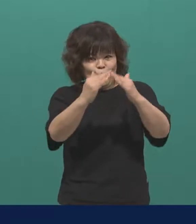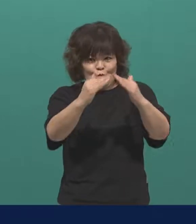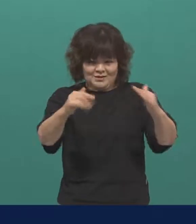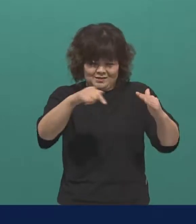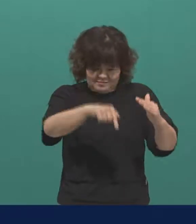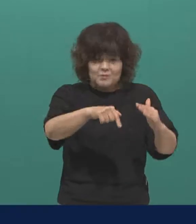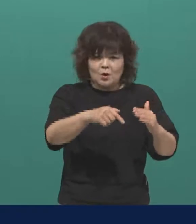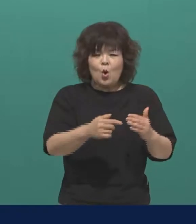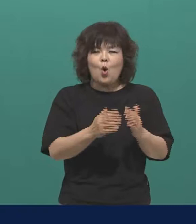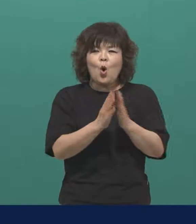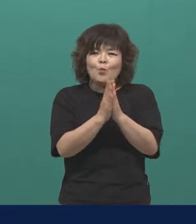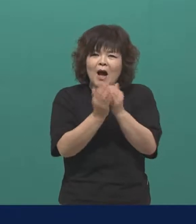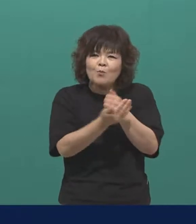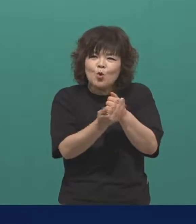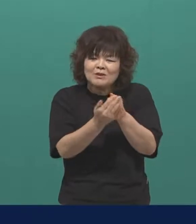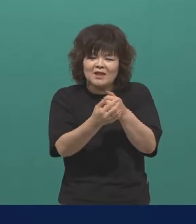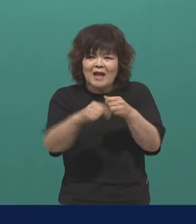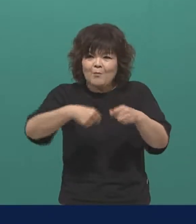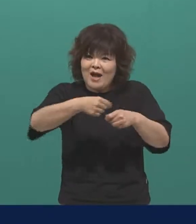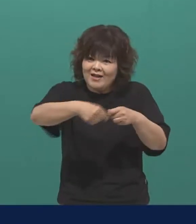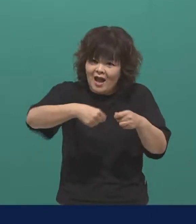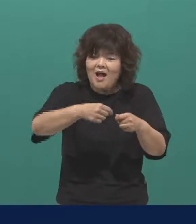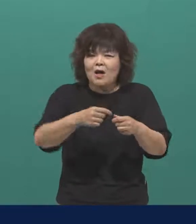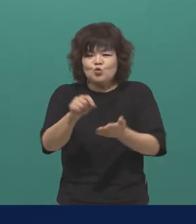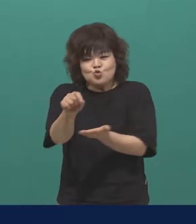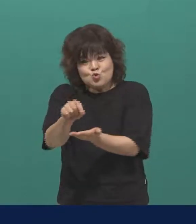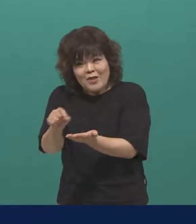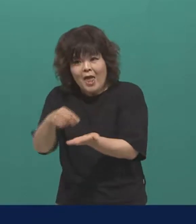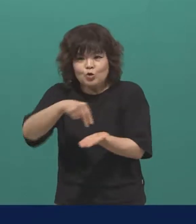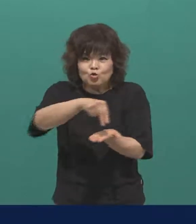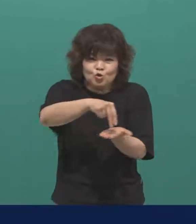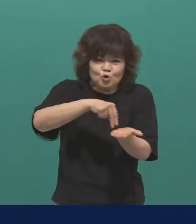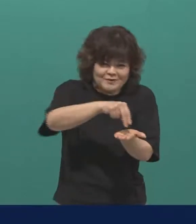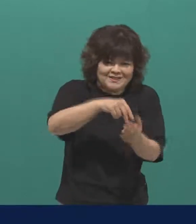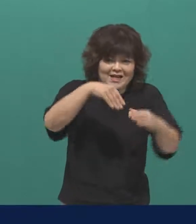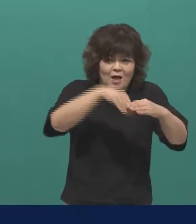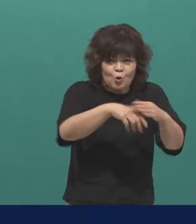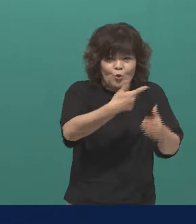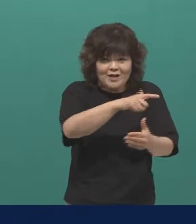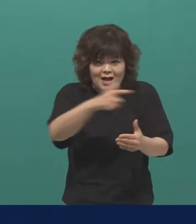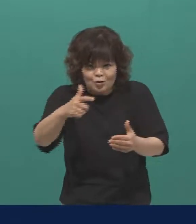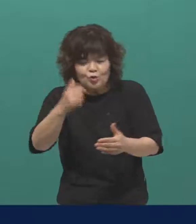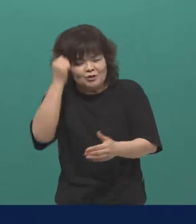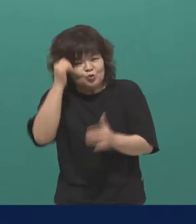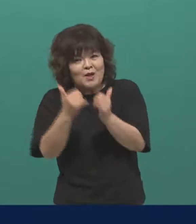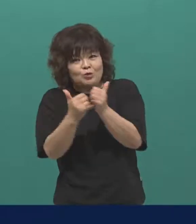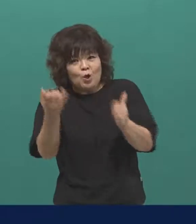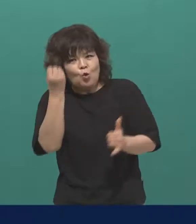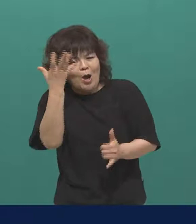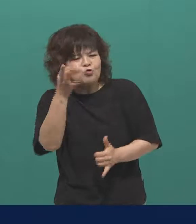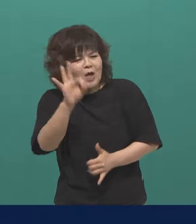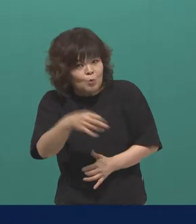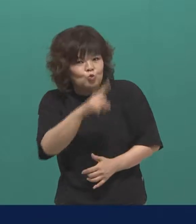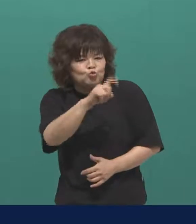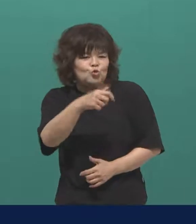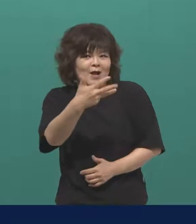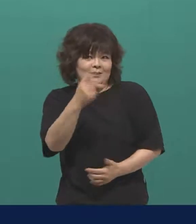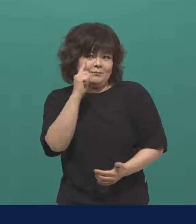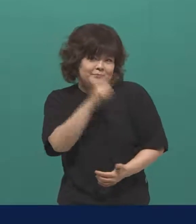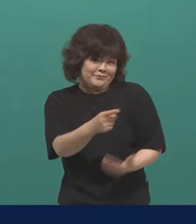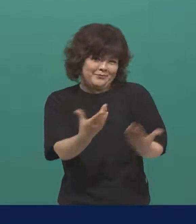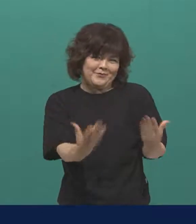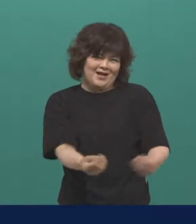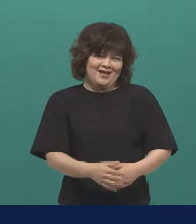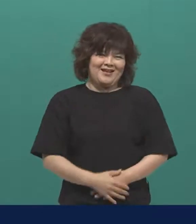に、このほどお守りの束や筆や墨の入れ物など宿泊者の忘れ